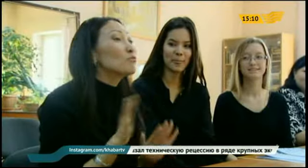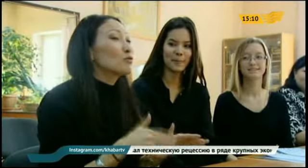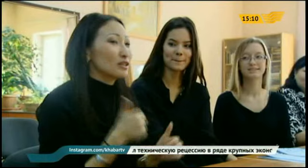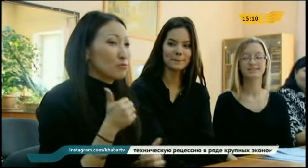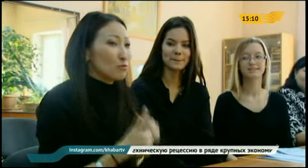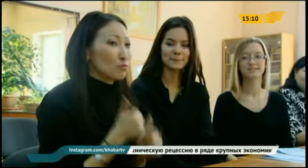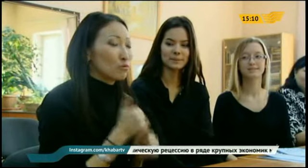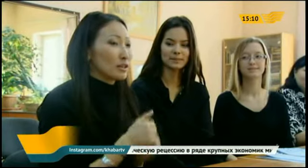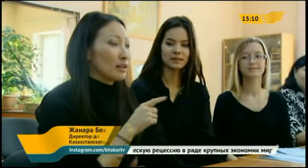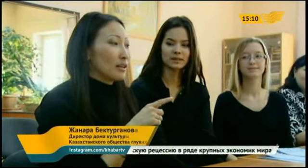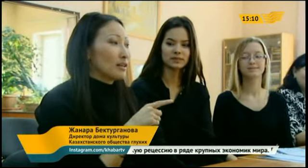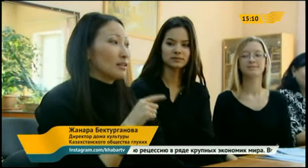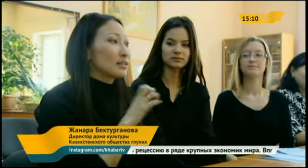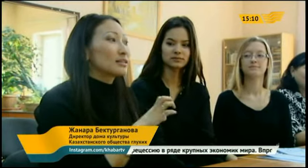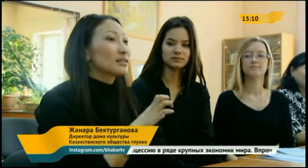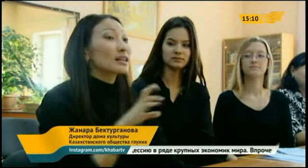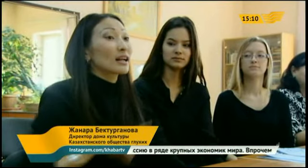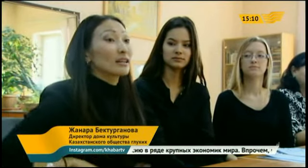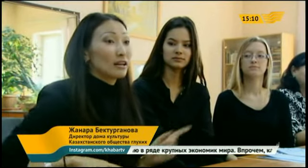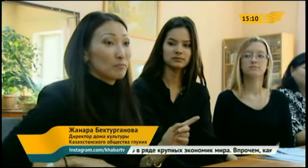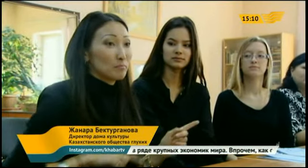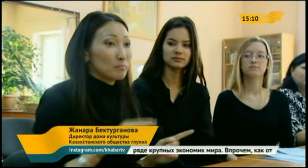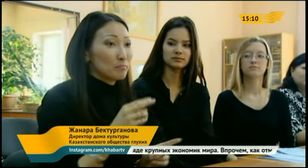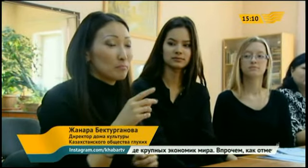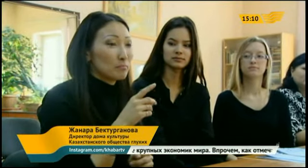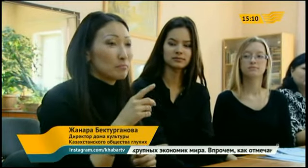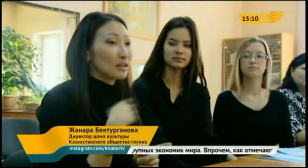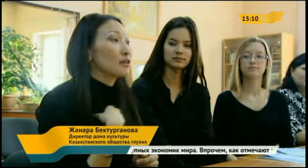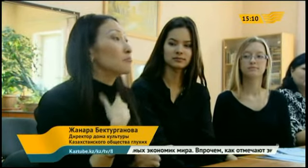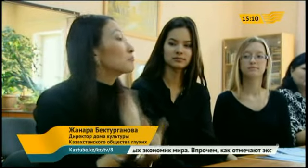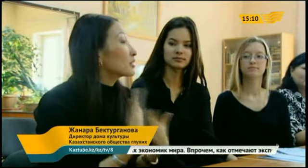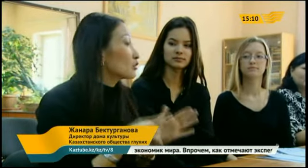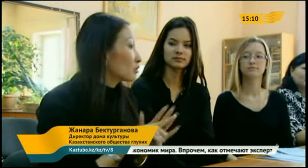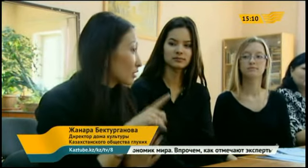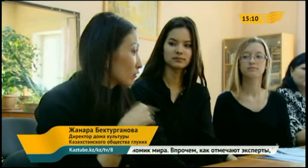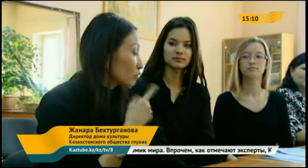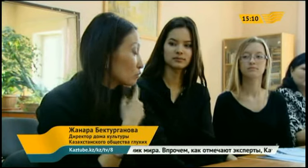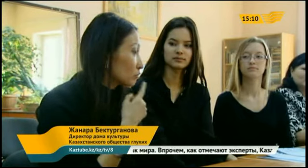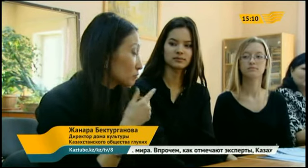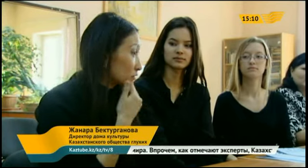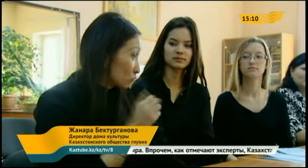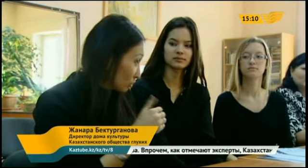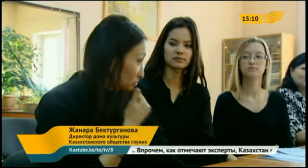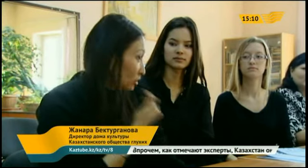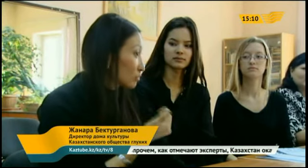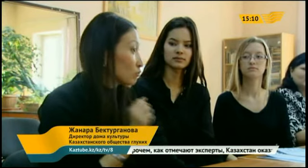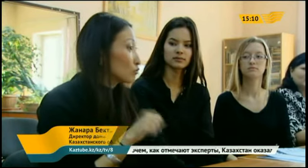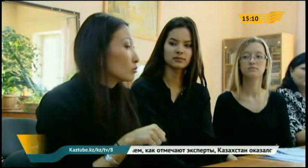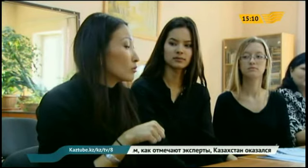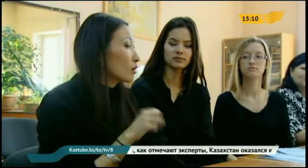После награждения я спросила у директора: «Вы дали нам первое место, потому что пожалели нас, потому что мы инвалиды?» А он говорит: «У нас такого нет разделения, ты